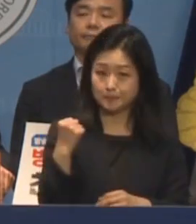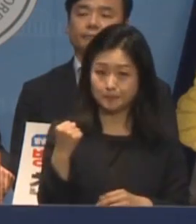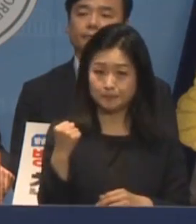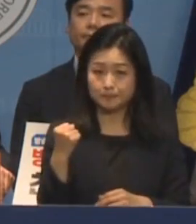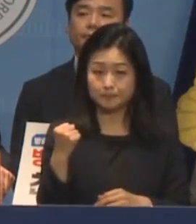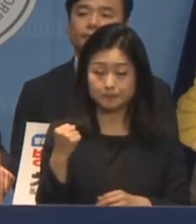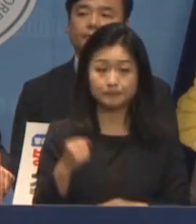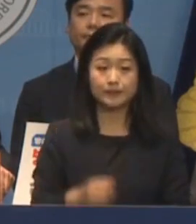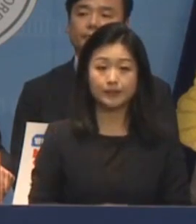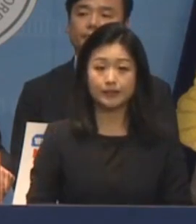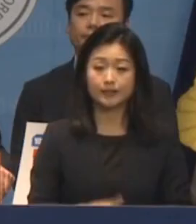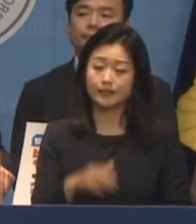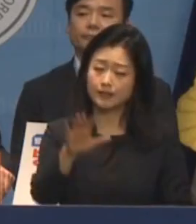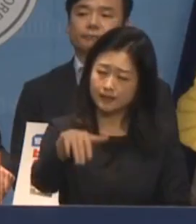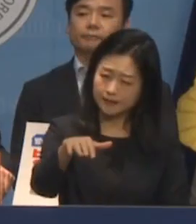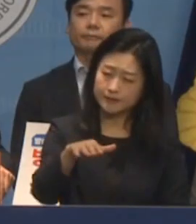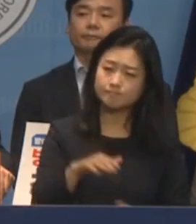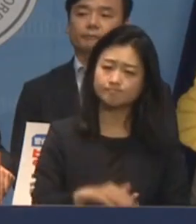이상